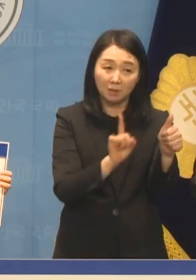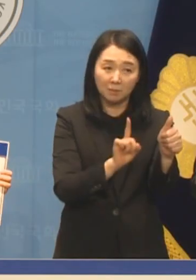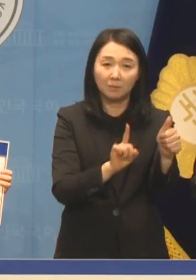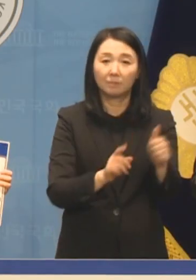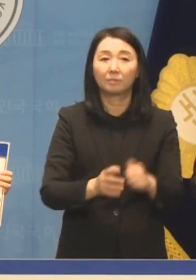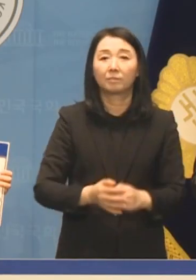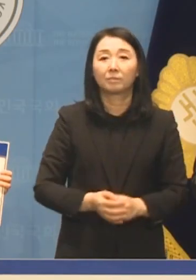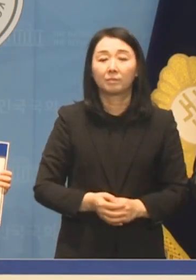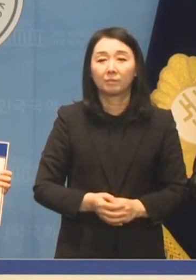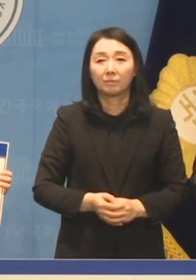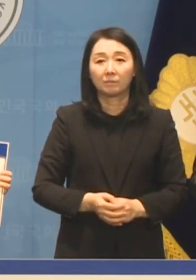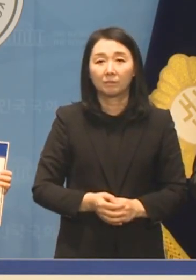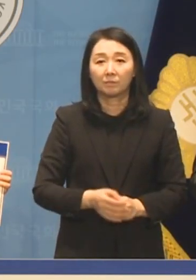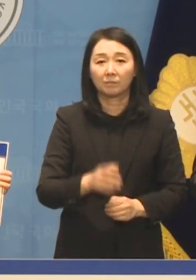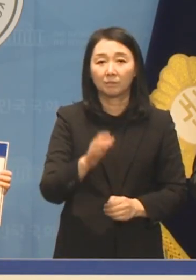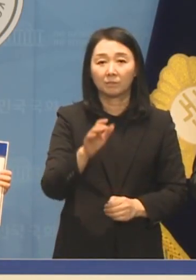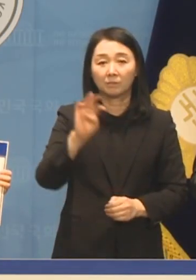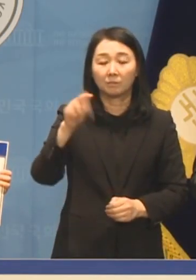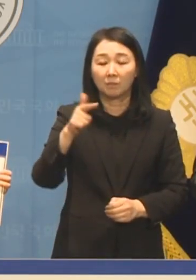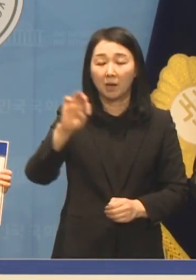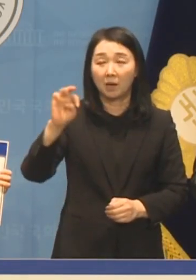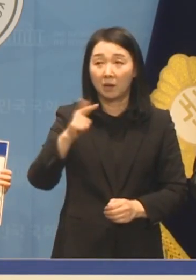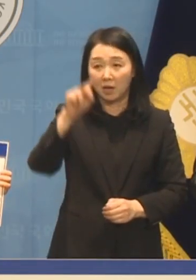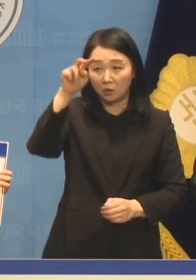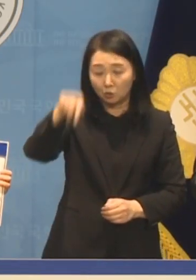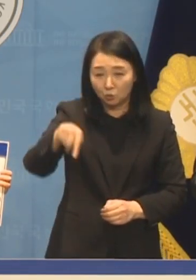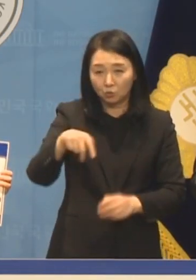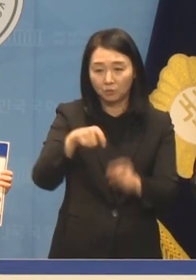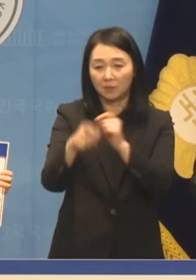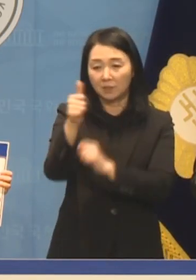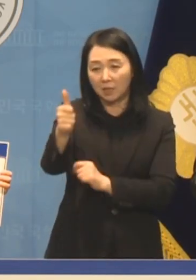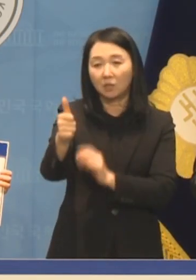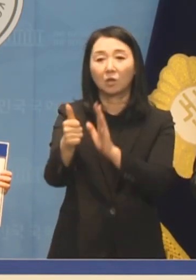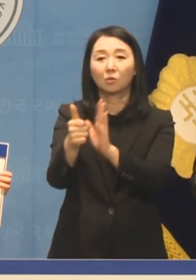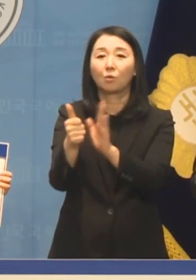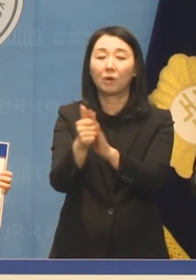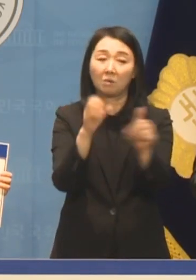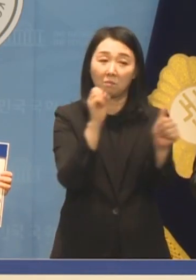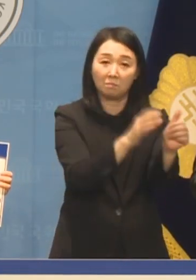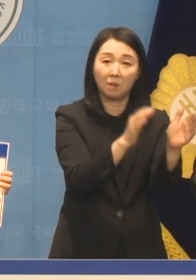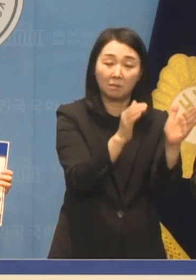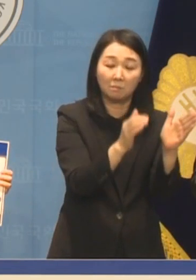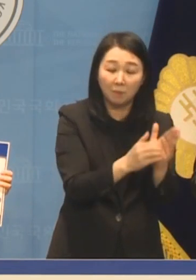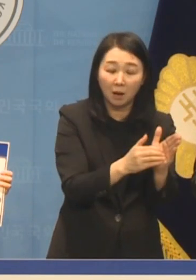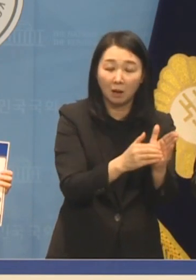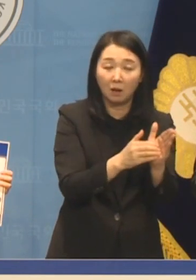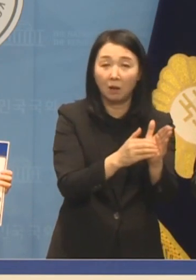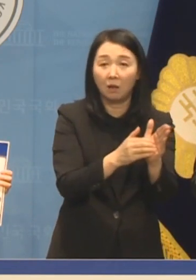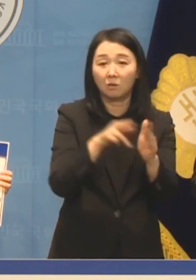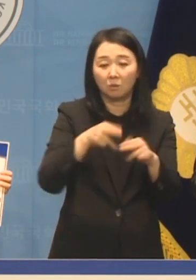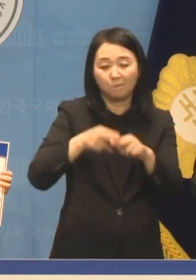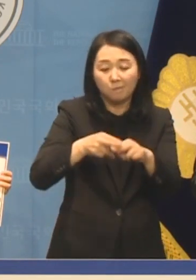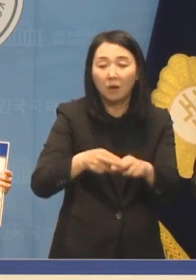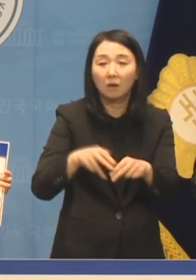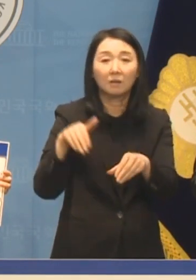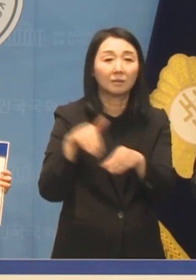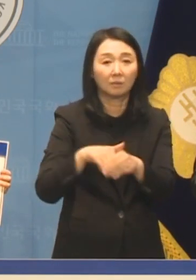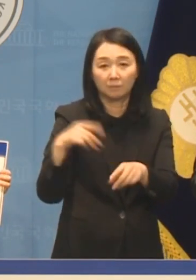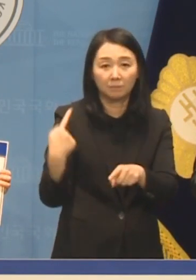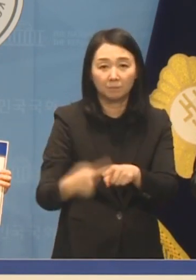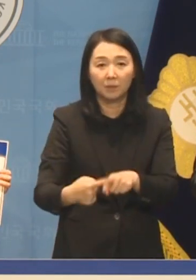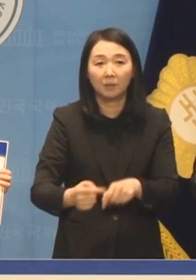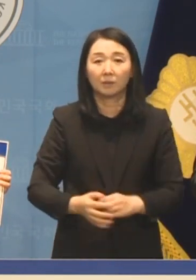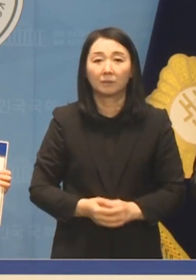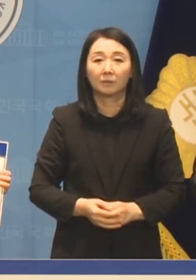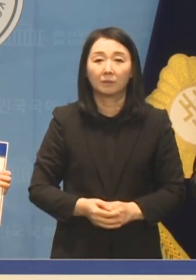합니다. 박완수 지사에게도 도우라고 했다고. 그럼 이거 관권 선거 아닙니까?